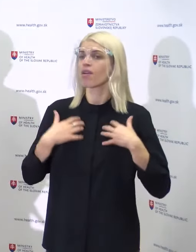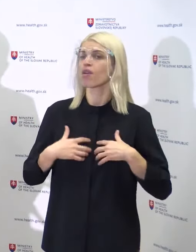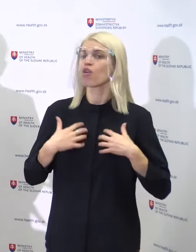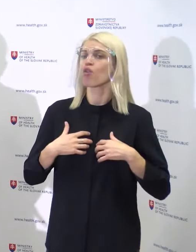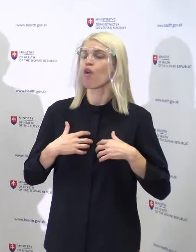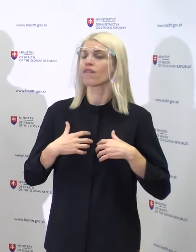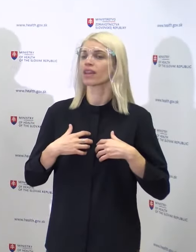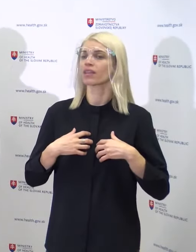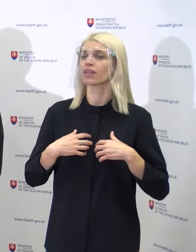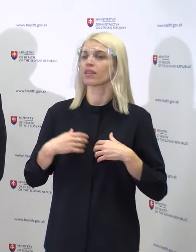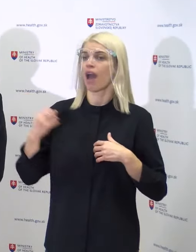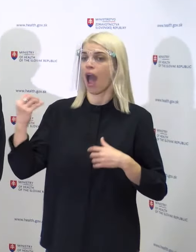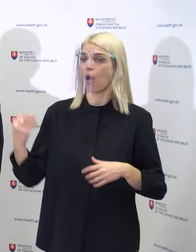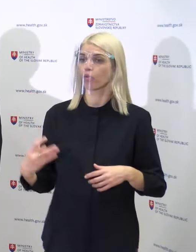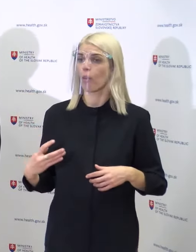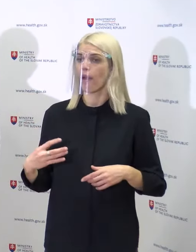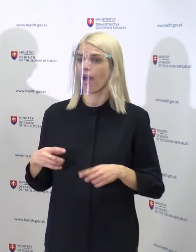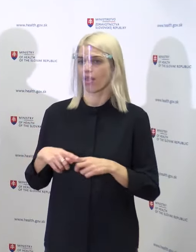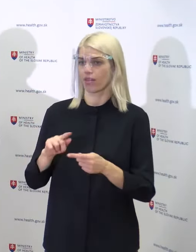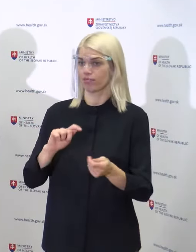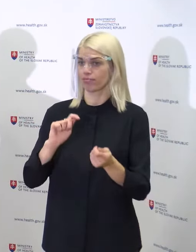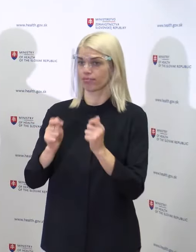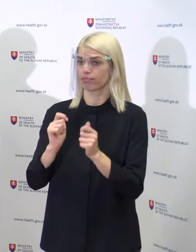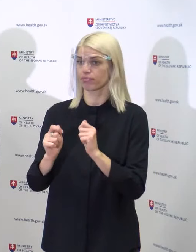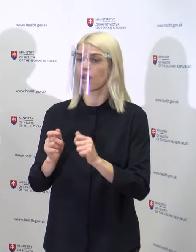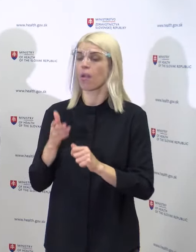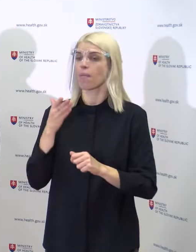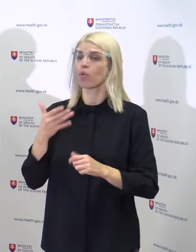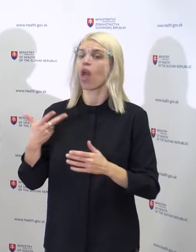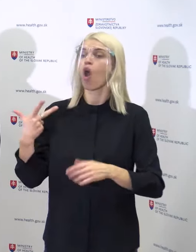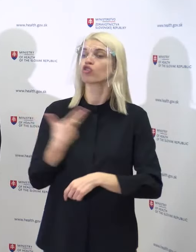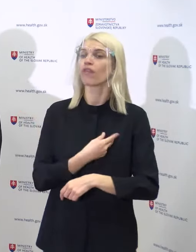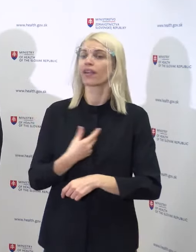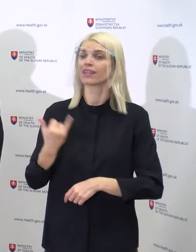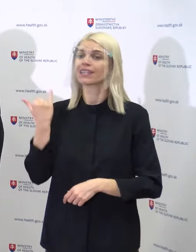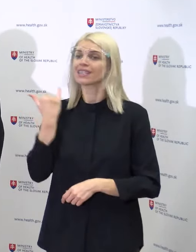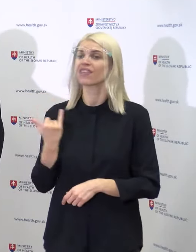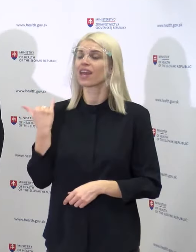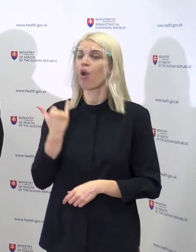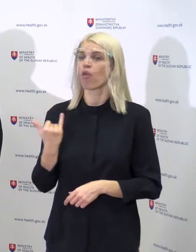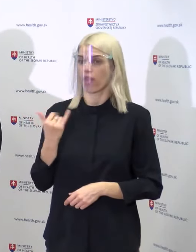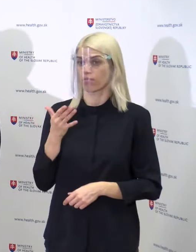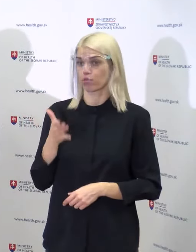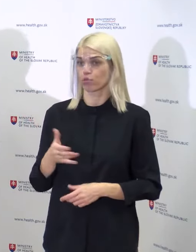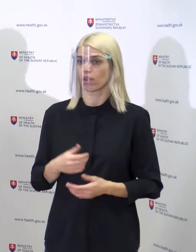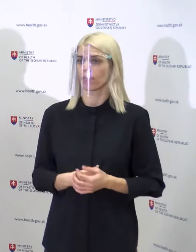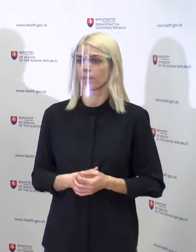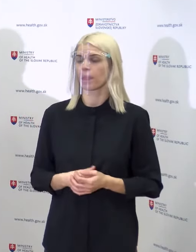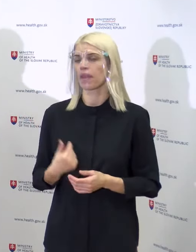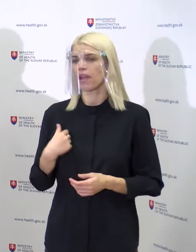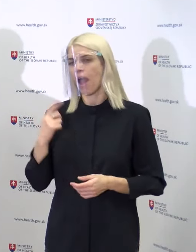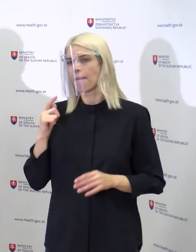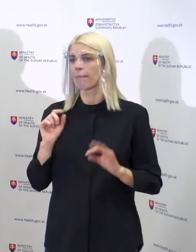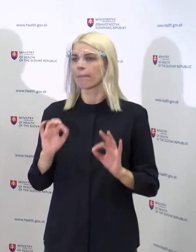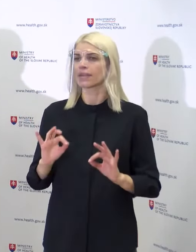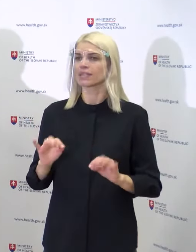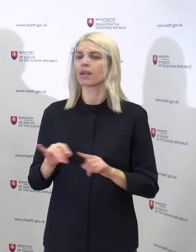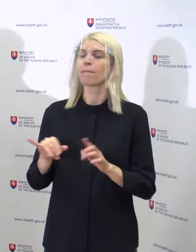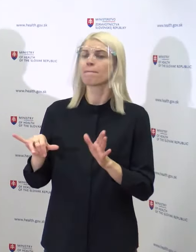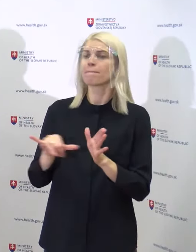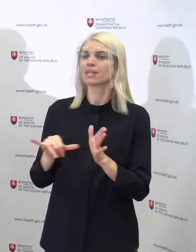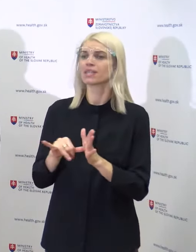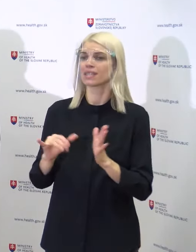aktualizovanej forme, kde budú zvýhodňovaní očkovaní? No ja Predpokladám, že niekde v období medzi